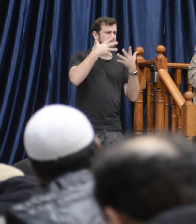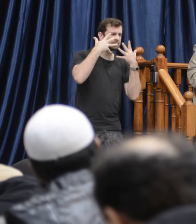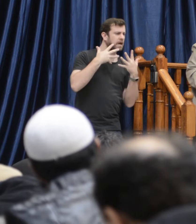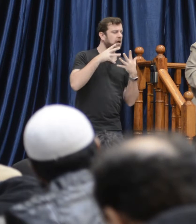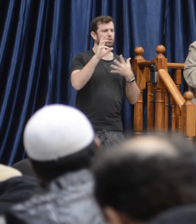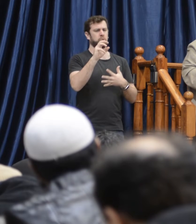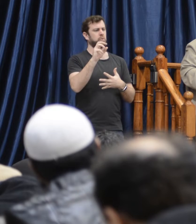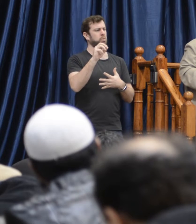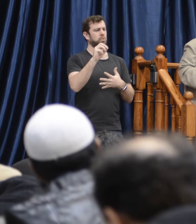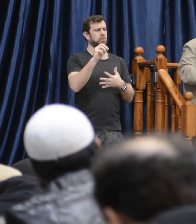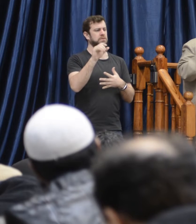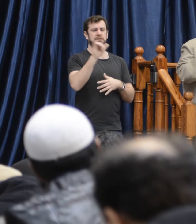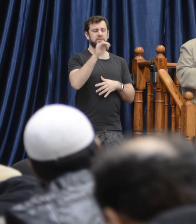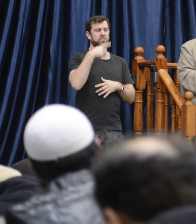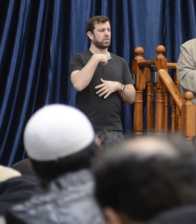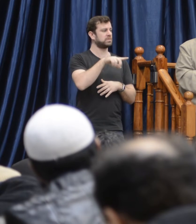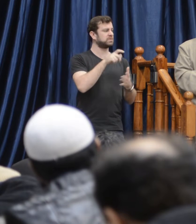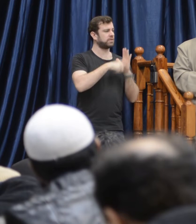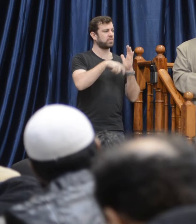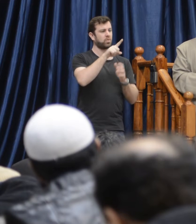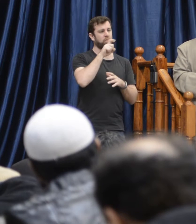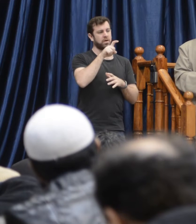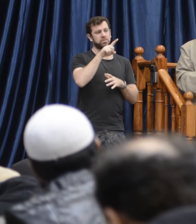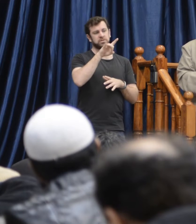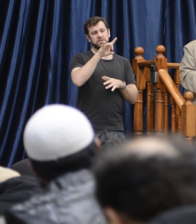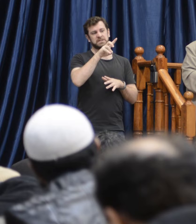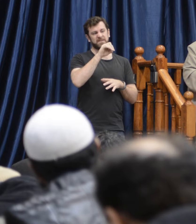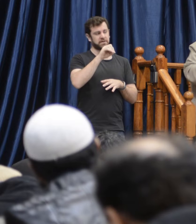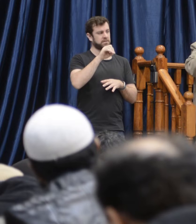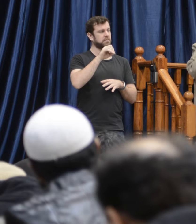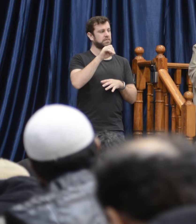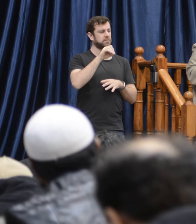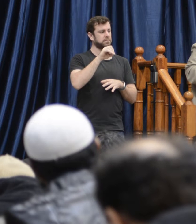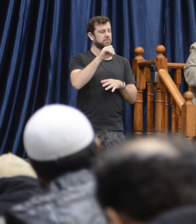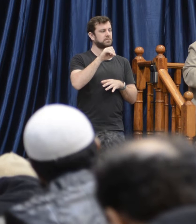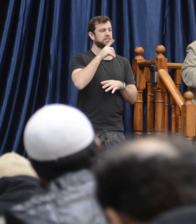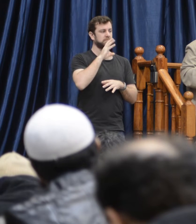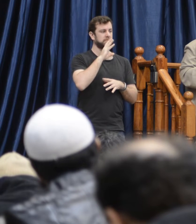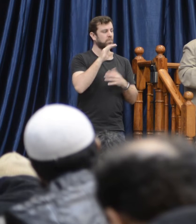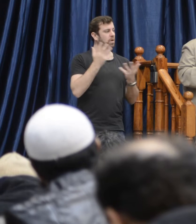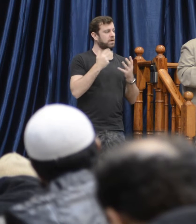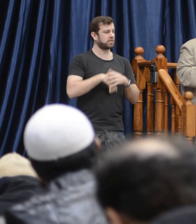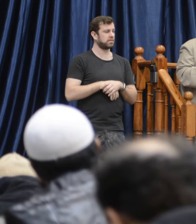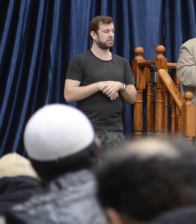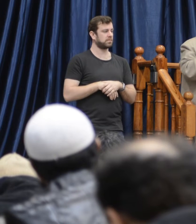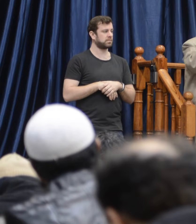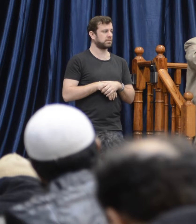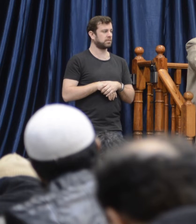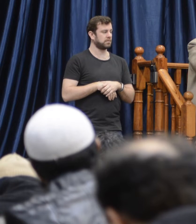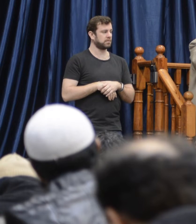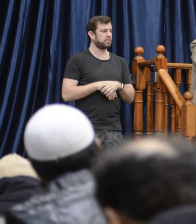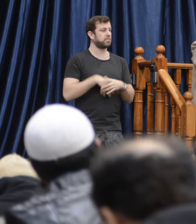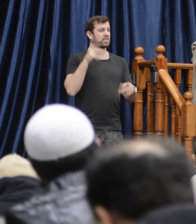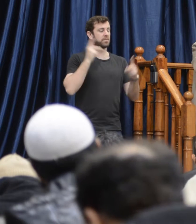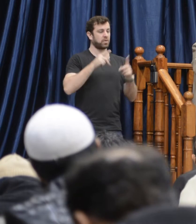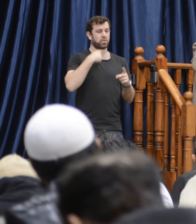same chapter verse 170, فَلَا خَوْفٌ عَلَيْهِمْ وَلَا هُمْ يَحْزَنُونَ. That those who